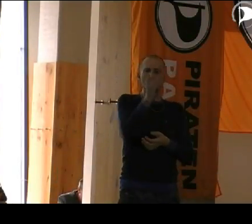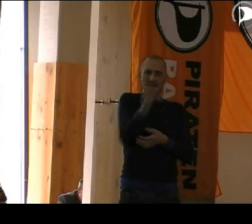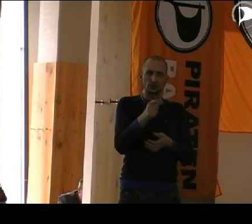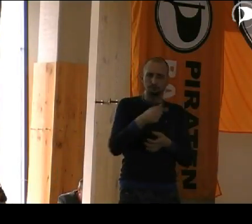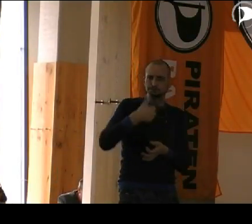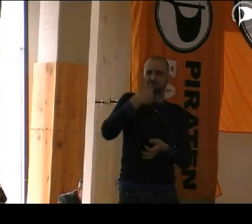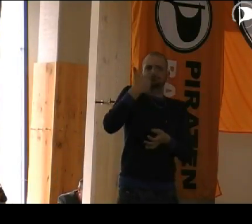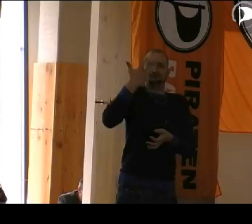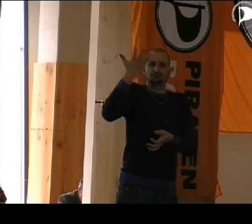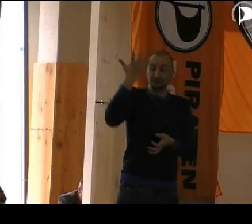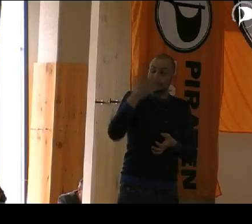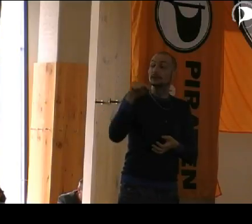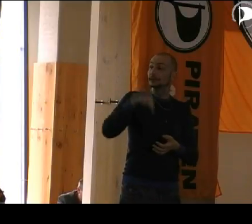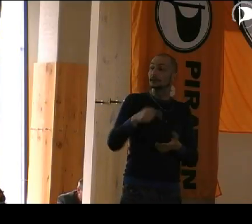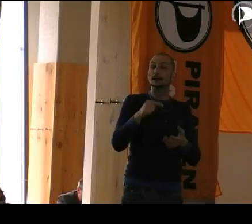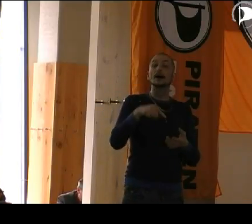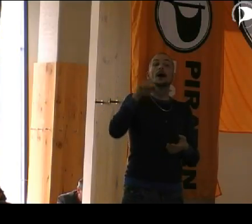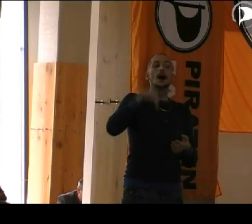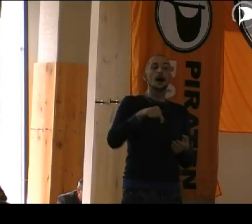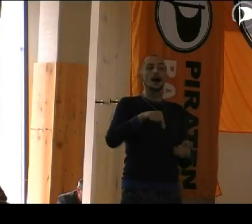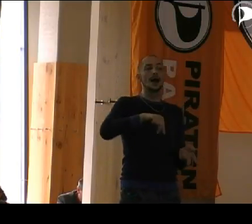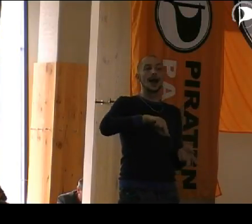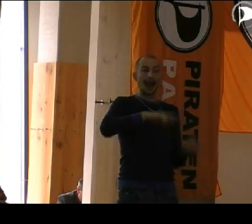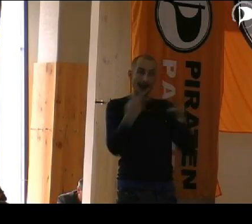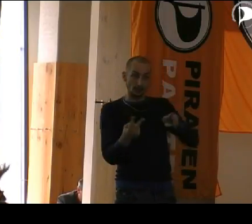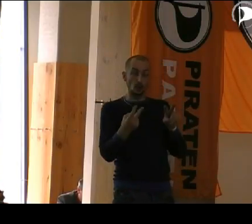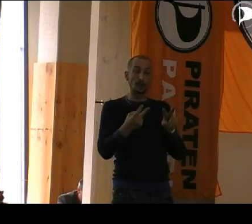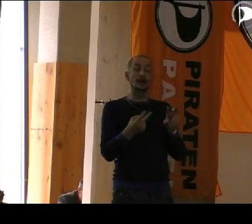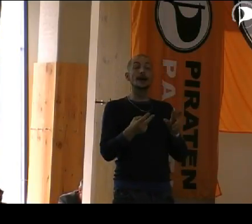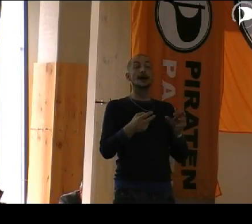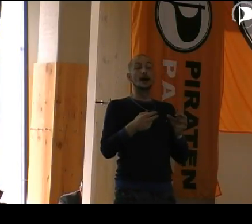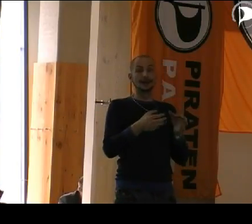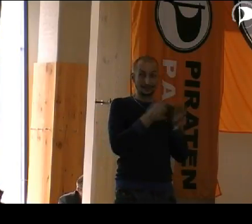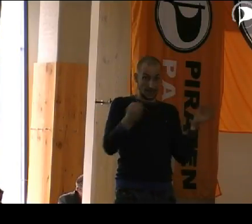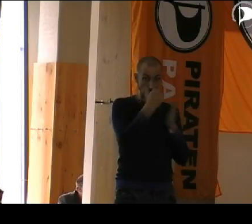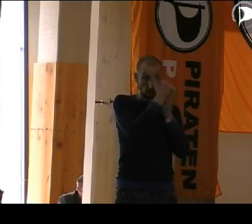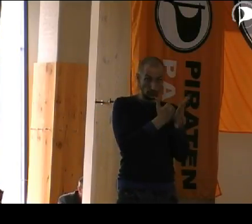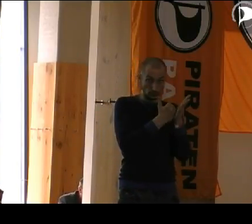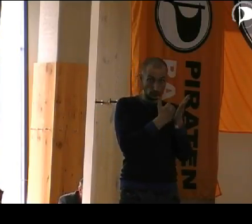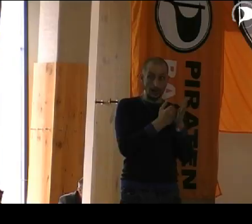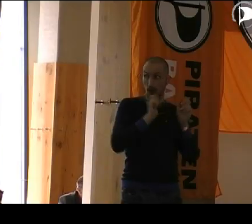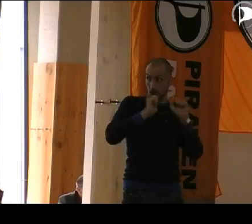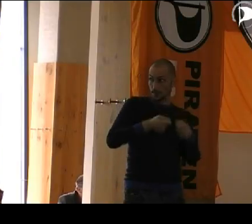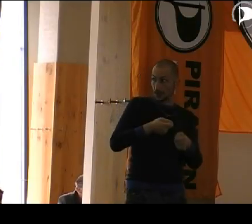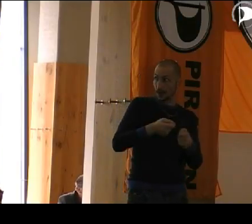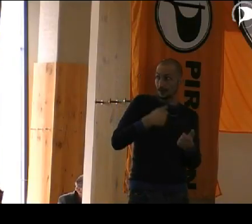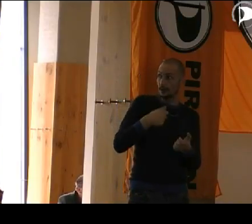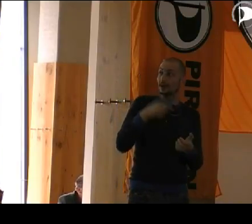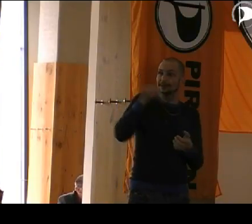ok es gibt ein kilo er stärker verändert und jetzt tagesordnung dieses sieht vor dass wir die diskussion über die eröffnung einer